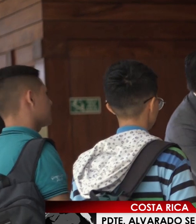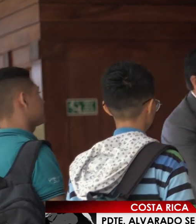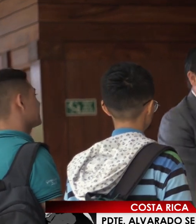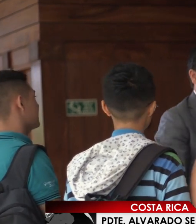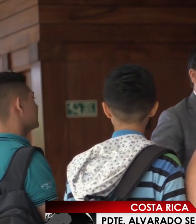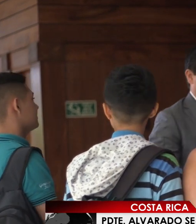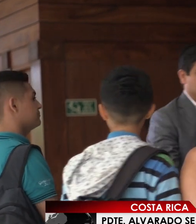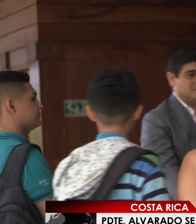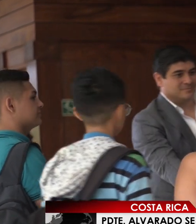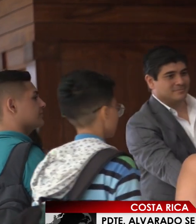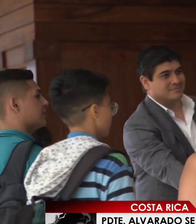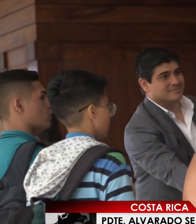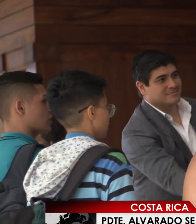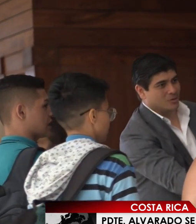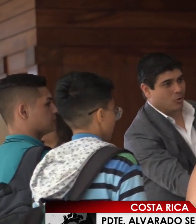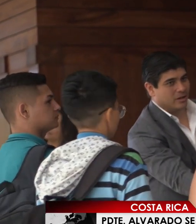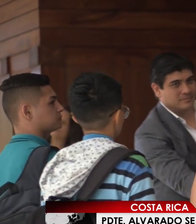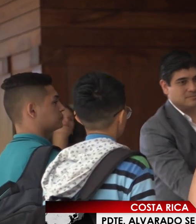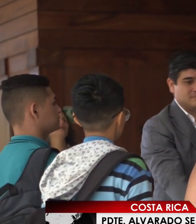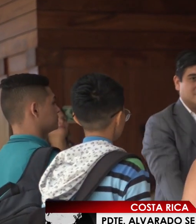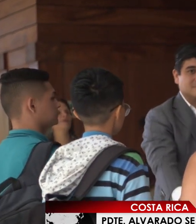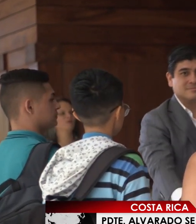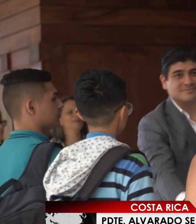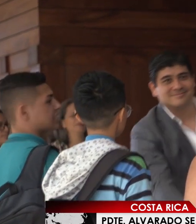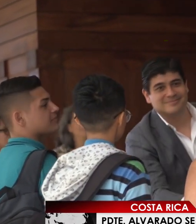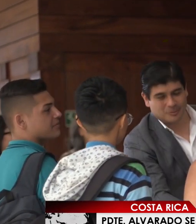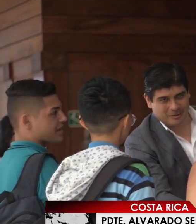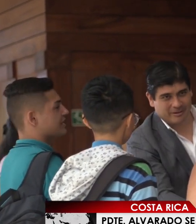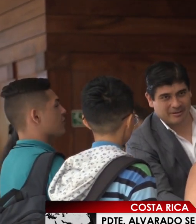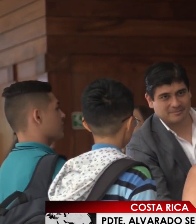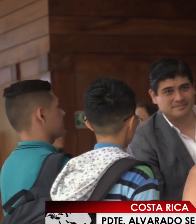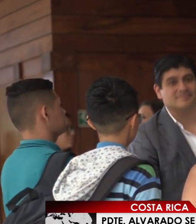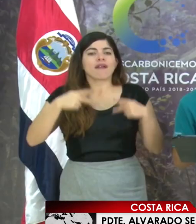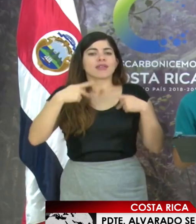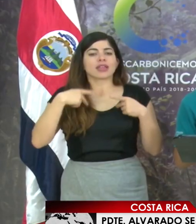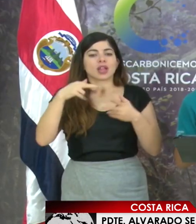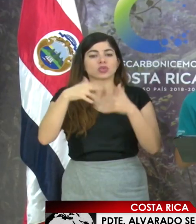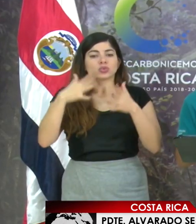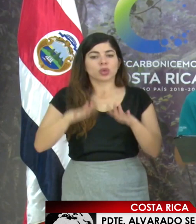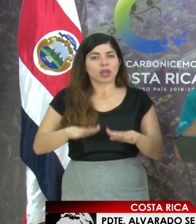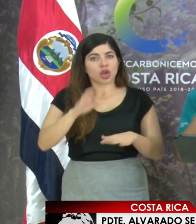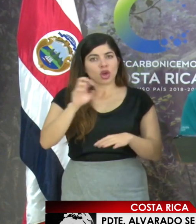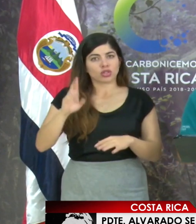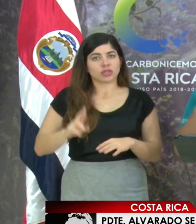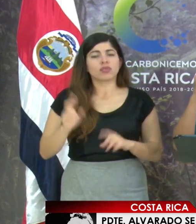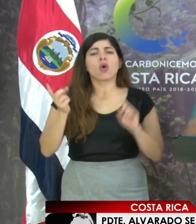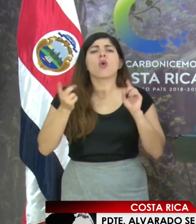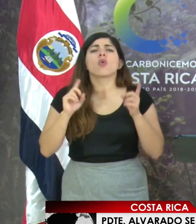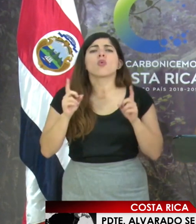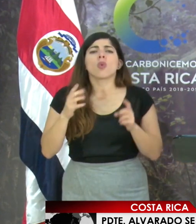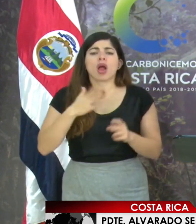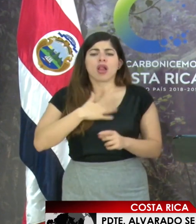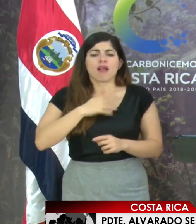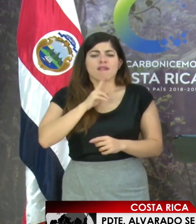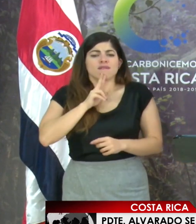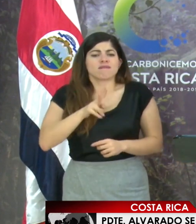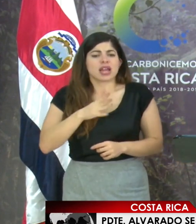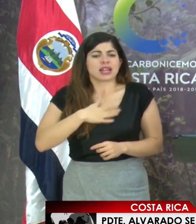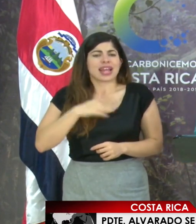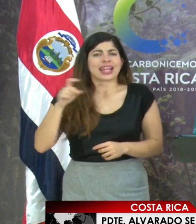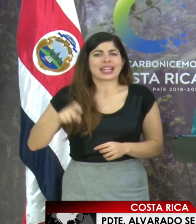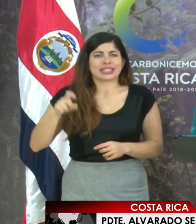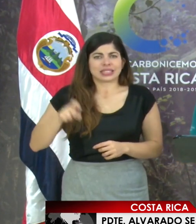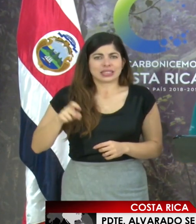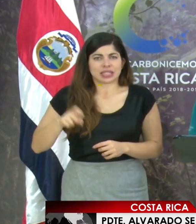que sea, sino necesitamos a una persona que sepa cómo es la vida estudiantil en Costa Rica. ¿Cuáles son nuestras verdaderas